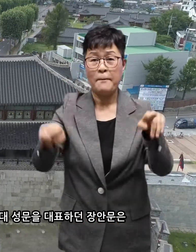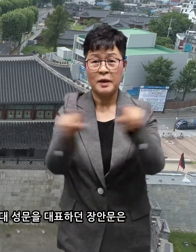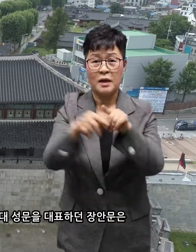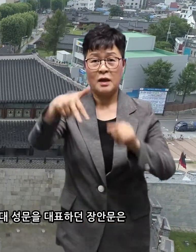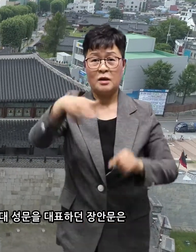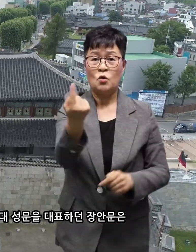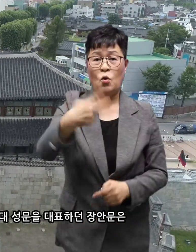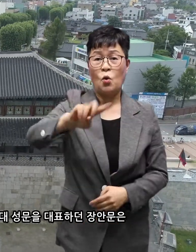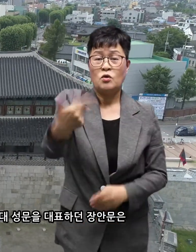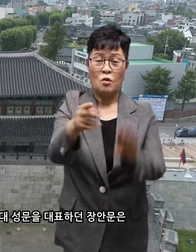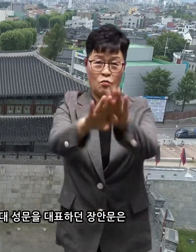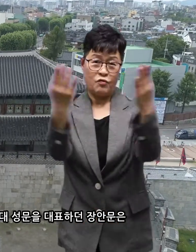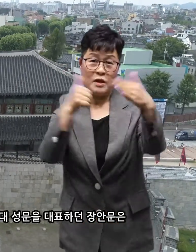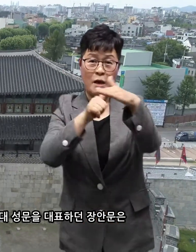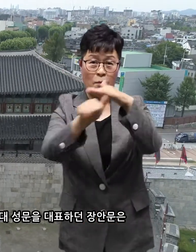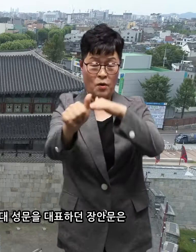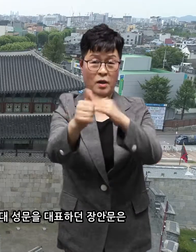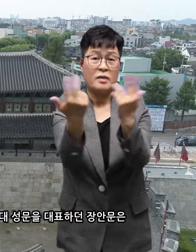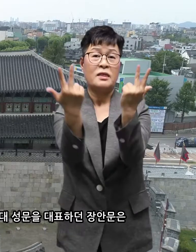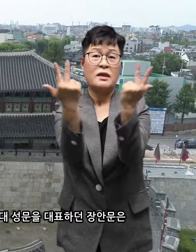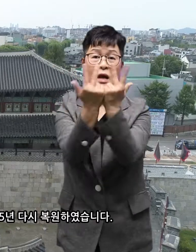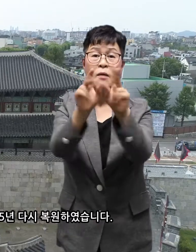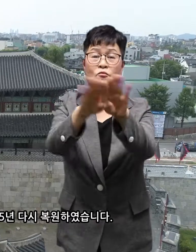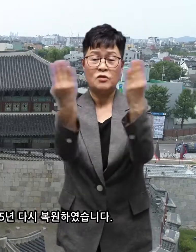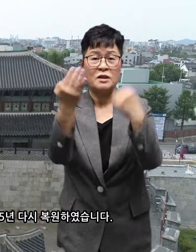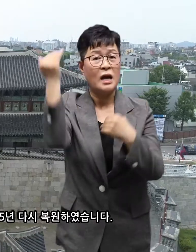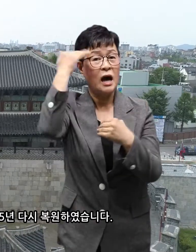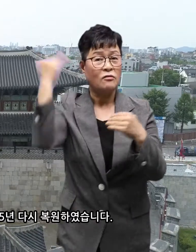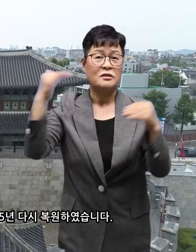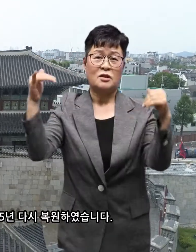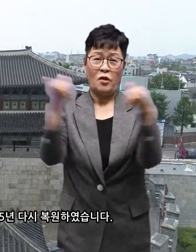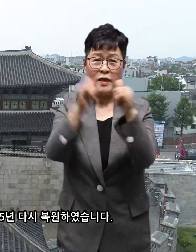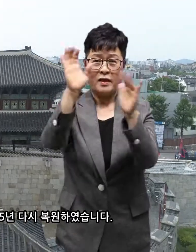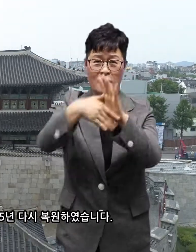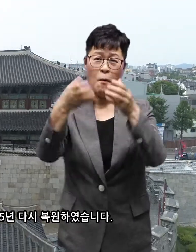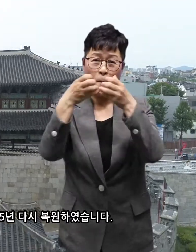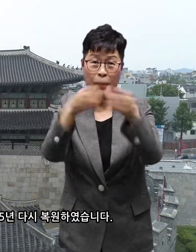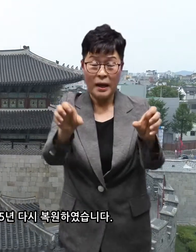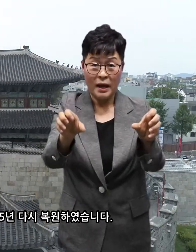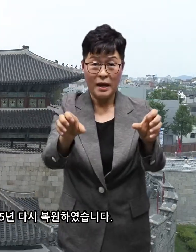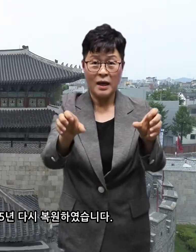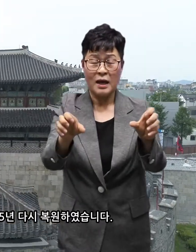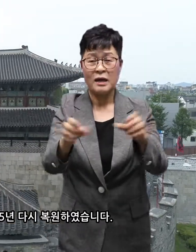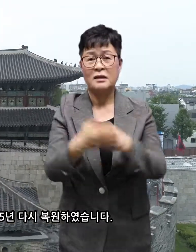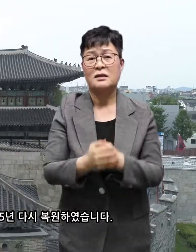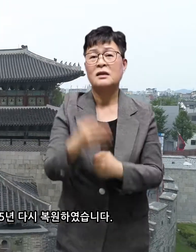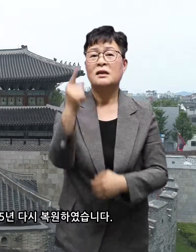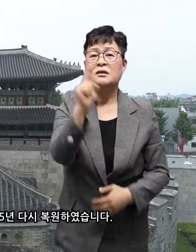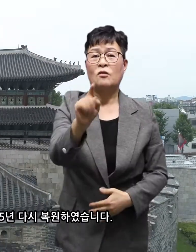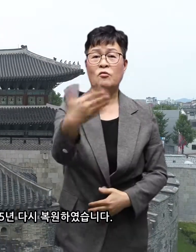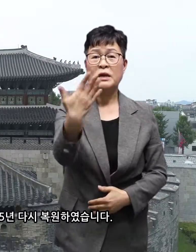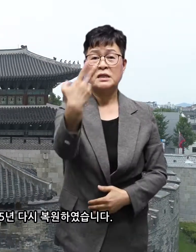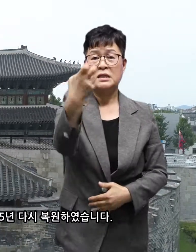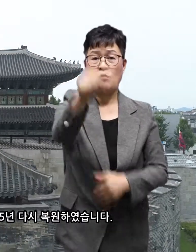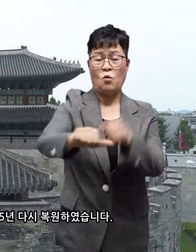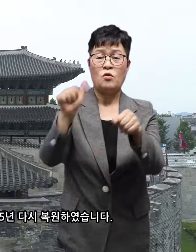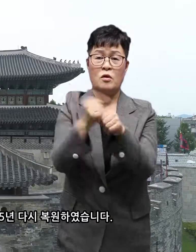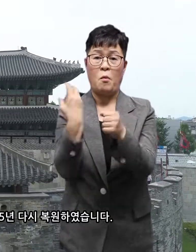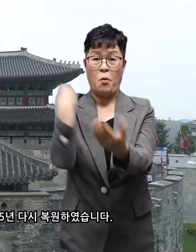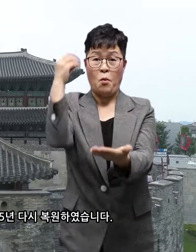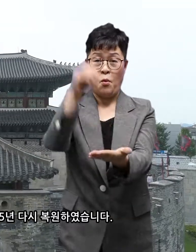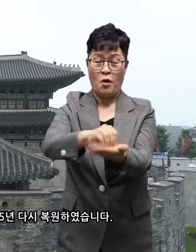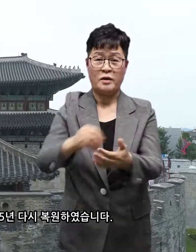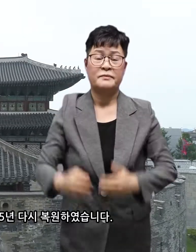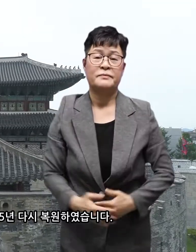조선시대 성문을 대표하던 장안문은 한국전쟁 때 폭격으로 파괴되어 1975년 다시